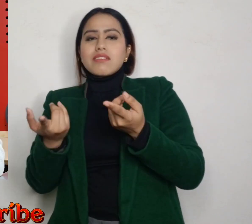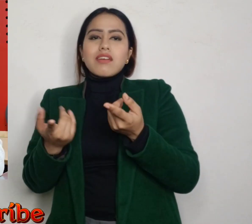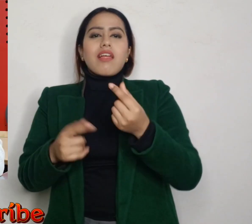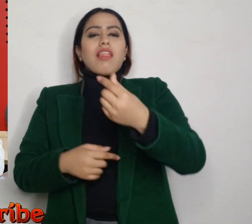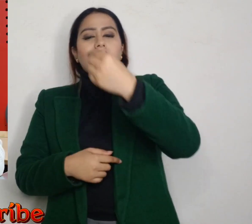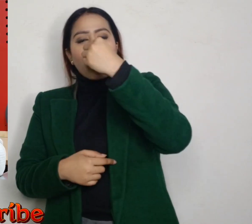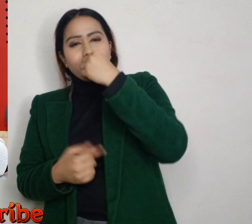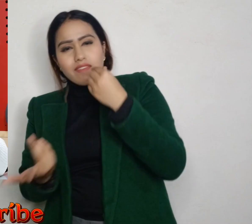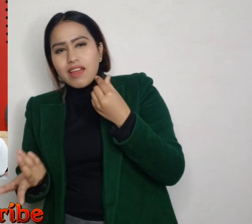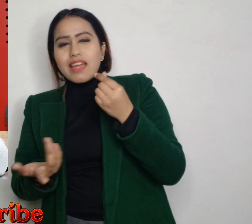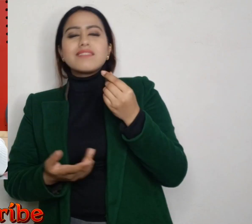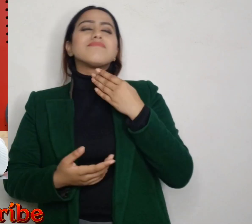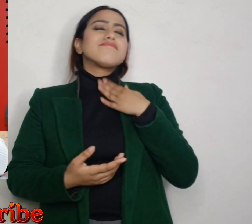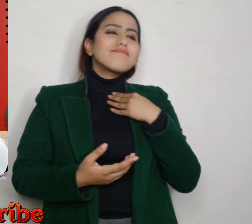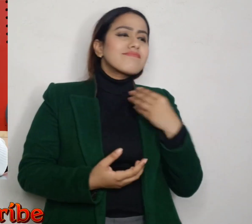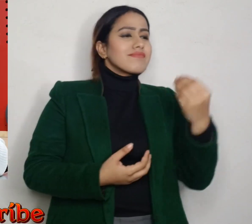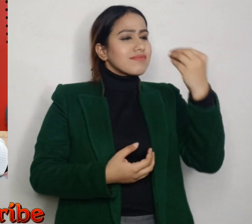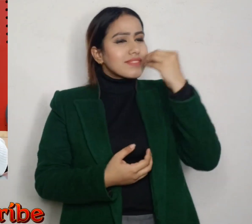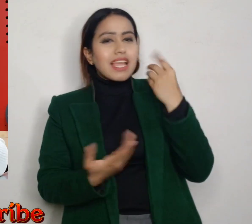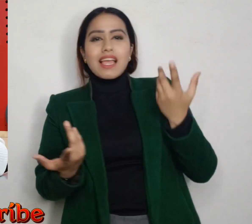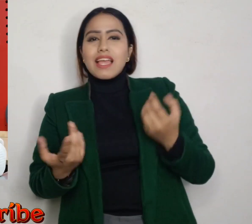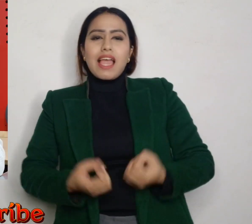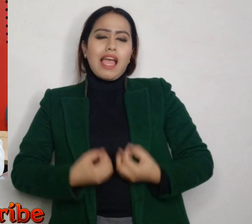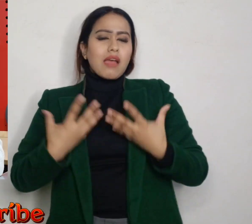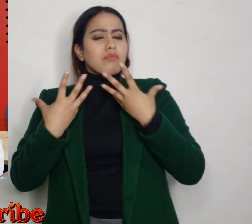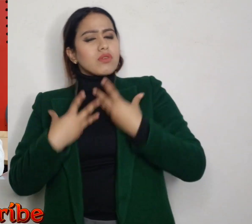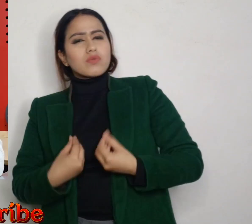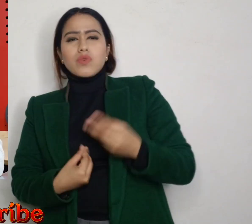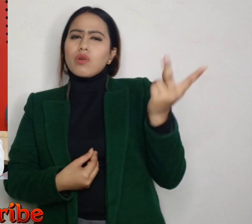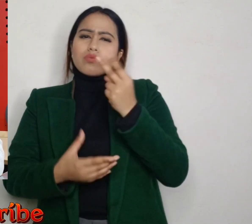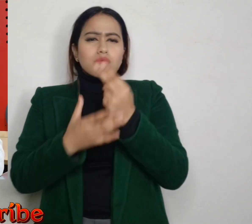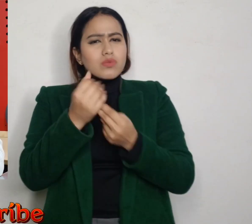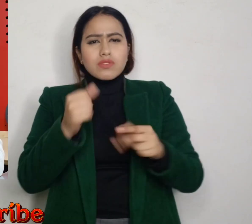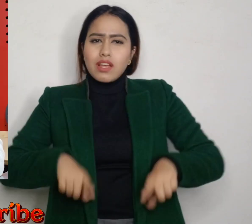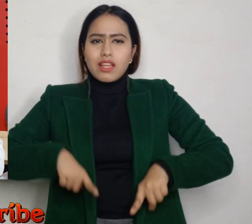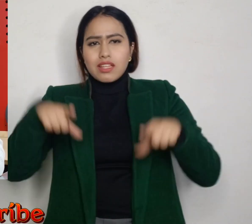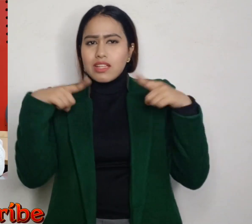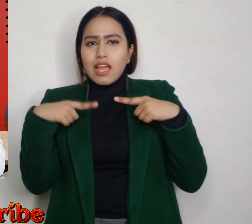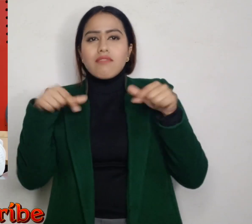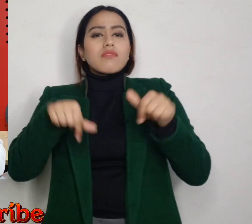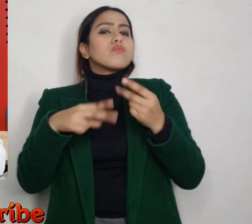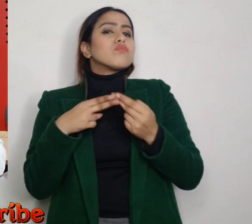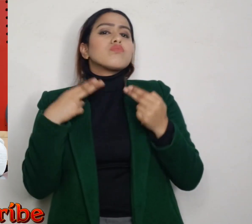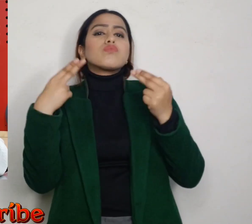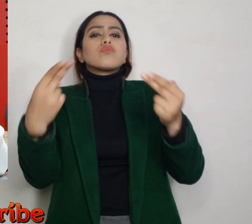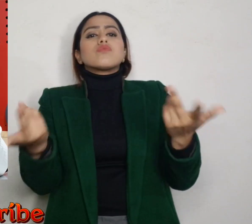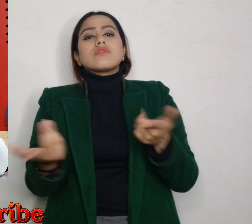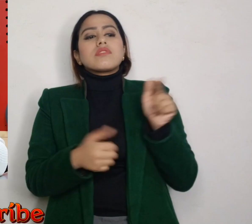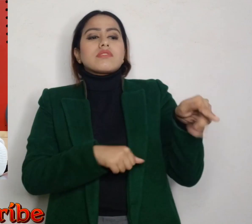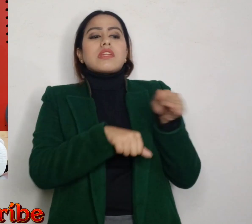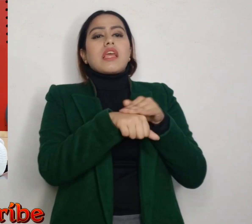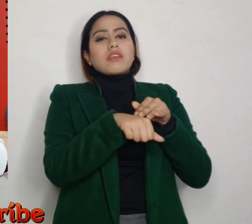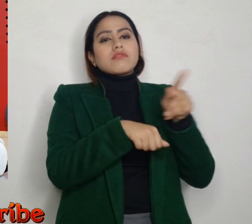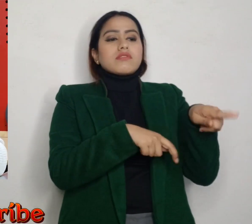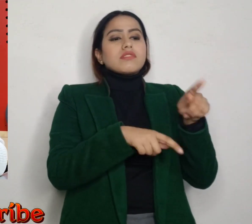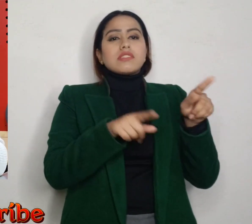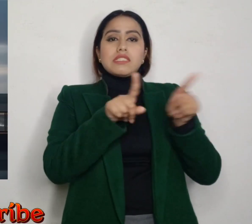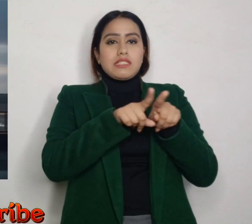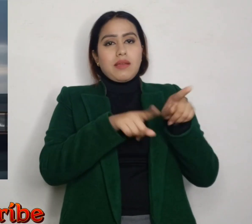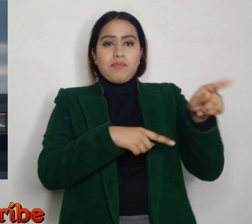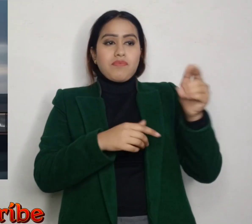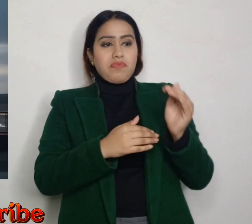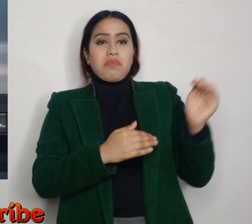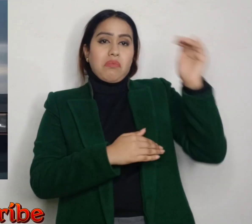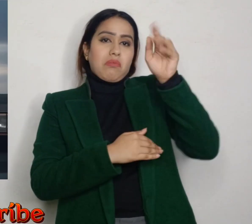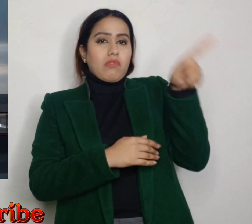जाए जिंदगी में तो चख लेना दवाई समझकर। नमस्ते दोस्तों, मैं हूं आरजे कार्तिक। एक बड़ी छोटी सी कहानी है।